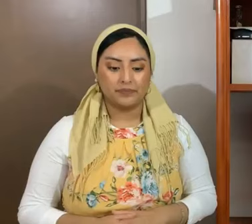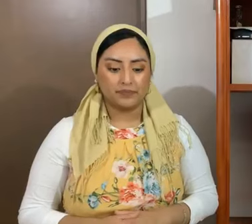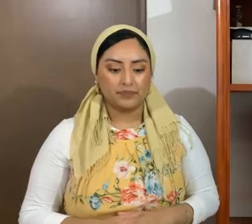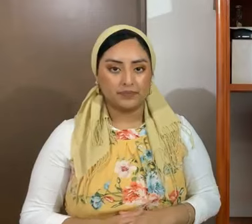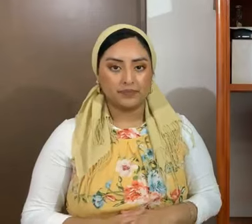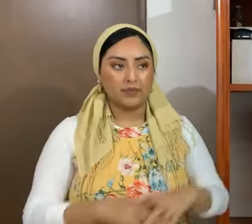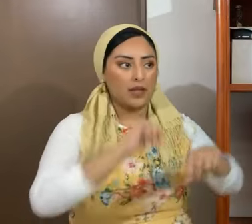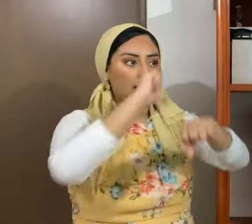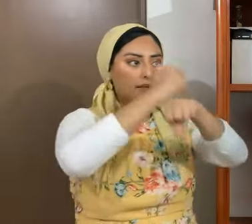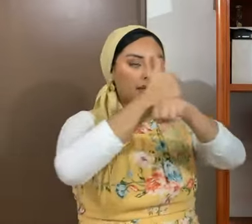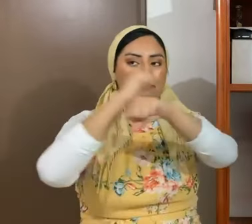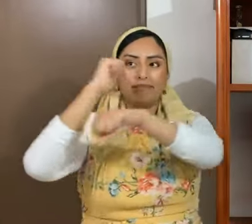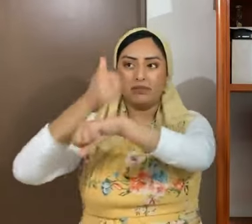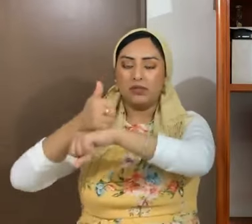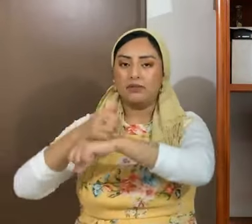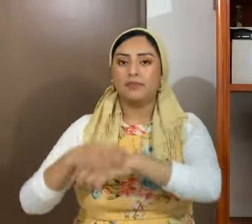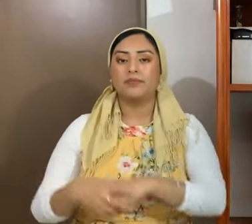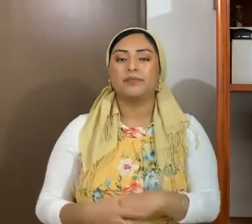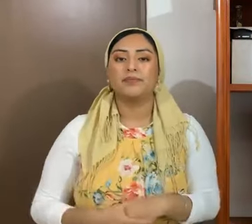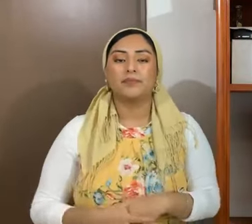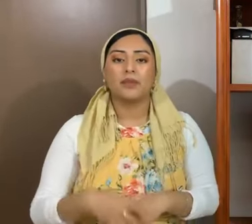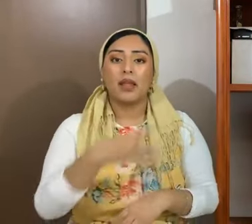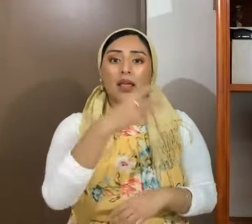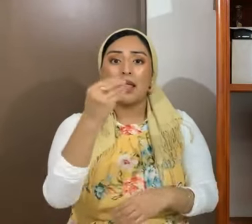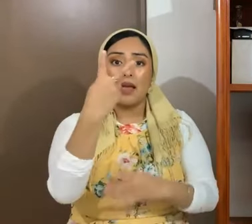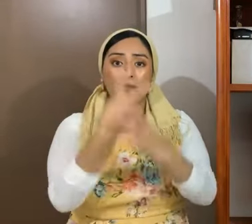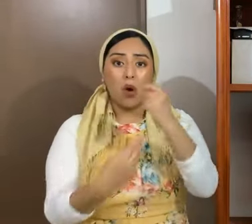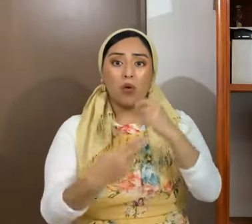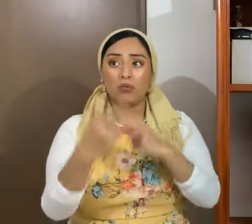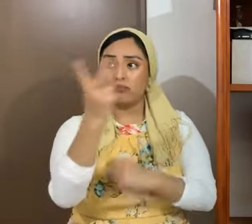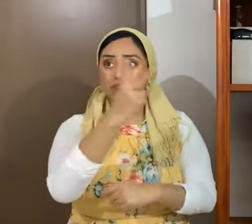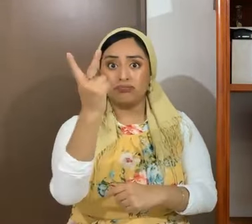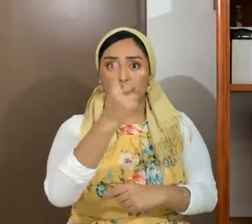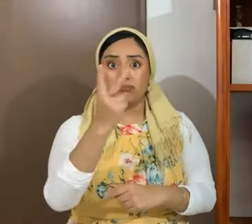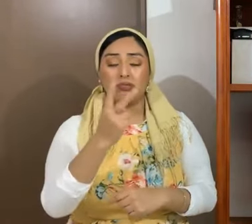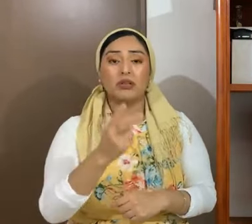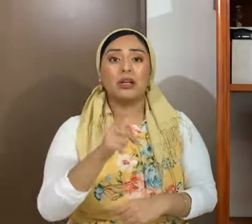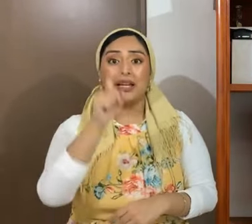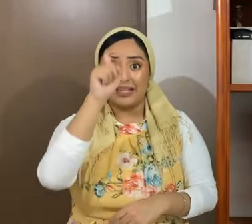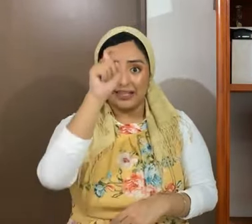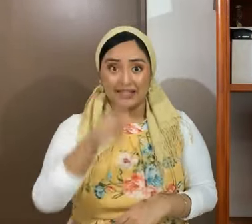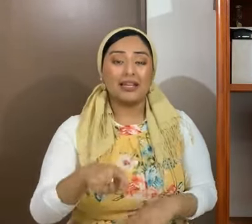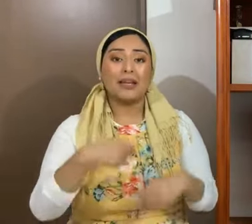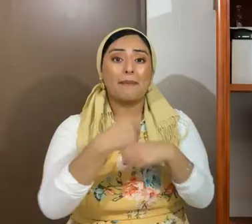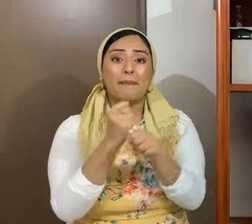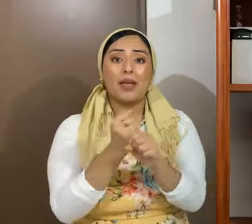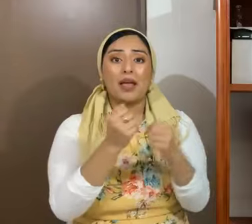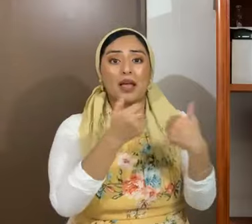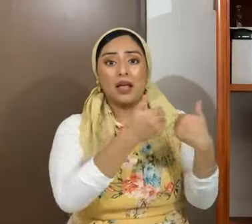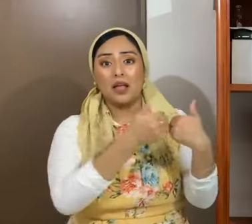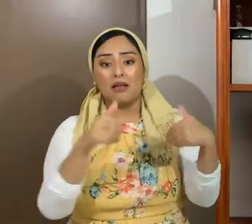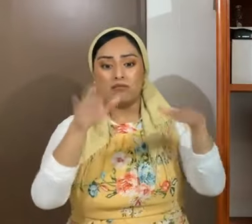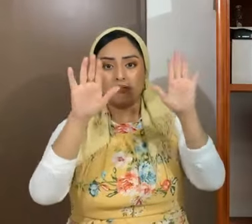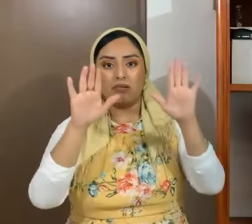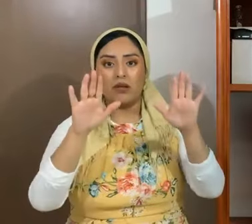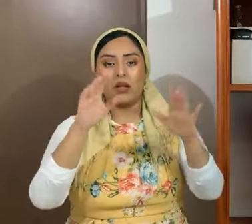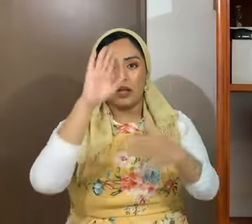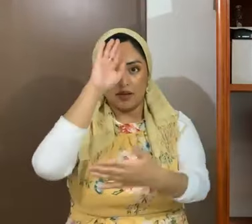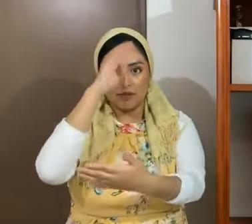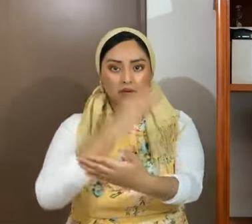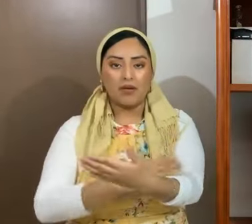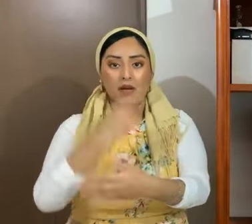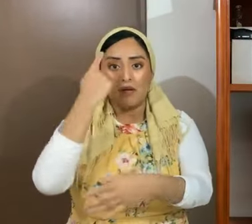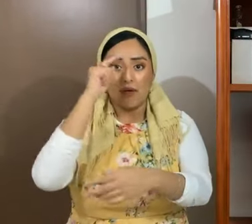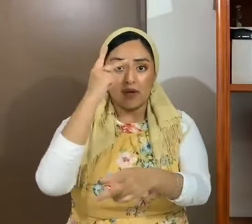decir, pilares entre el pueblo de Israel. Y ambos tuvieron que hacer distinción entre sus hijos para cumplir